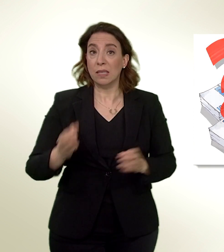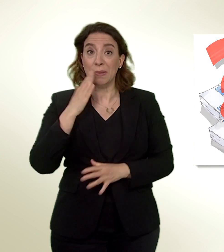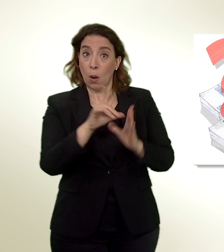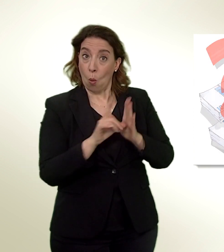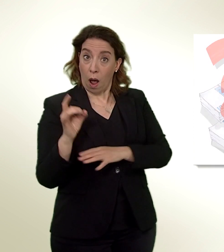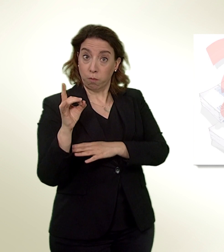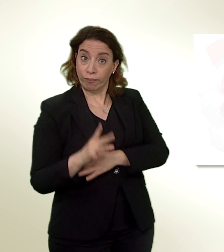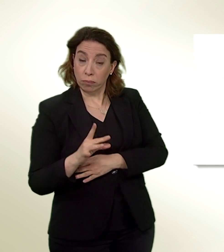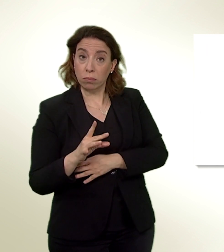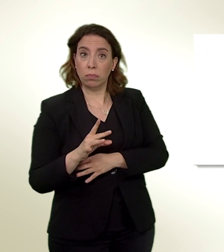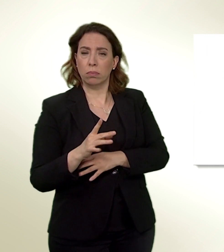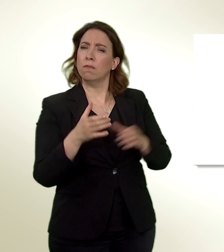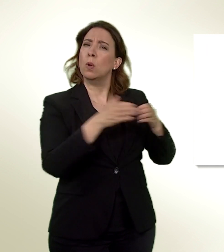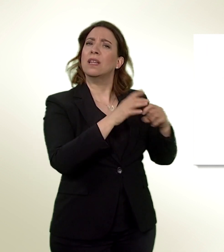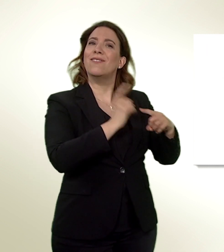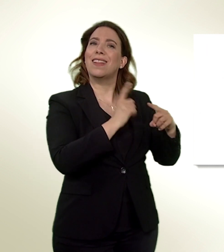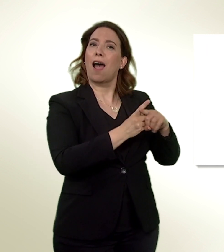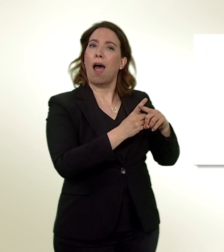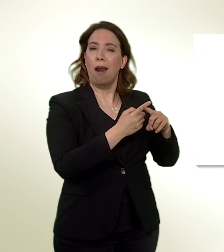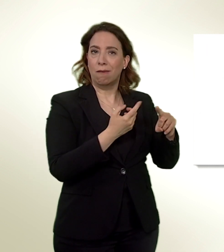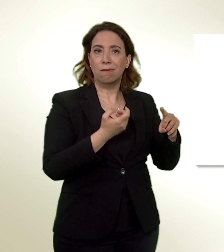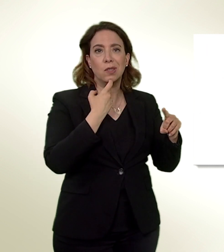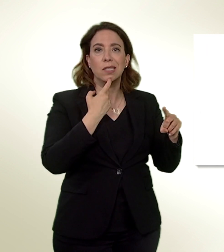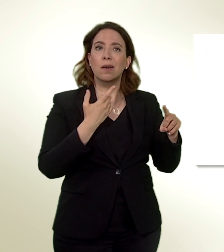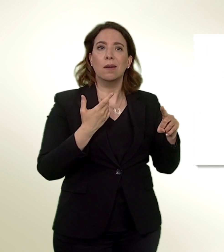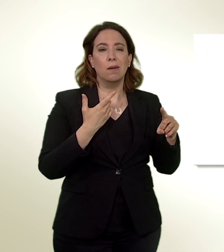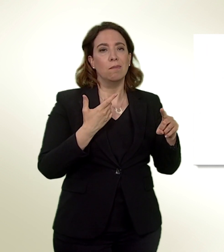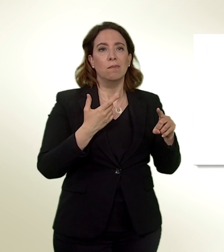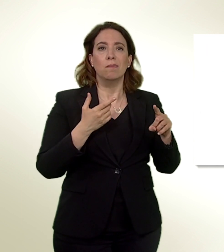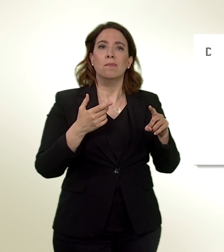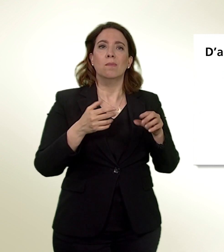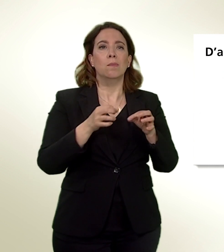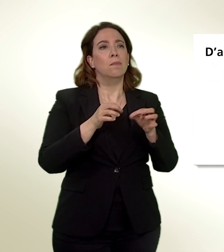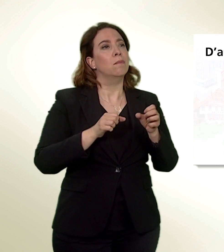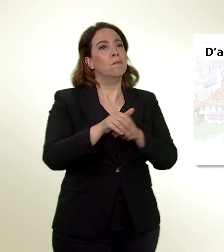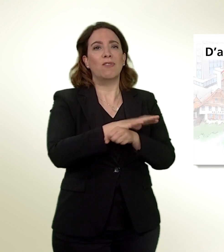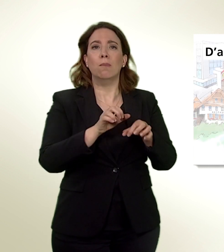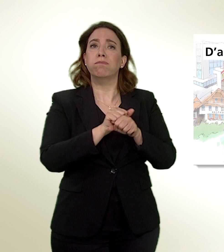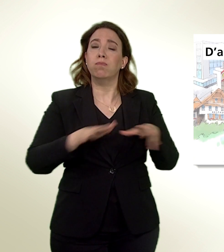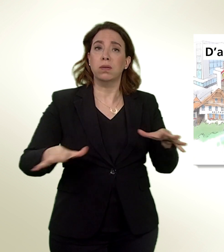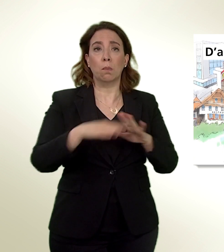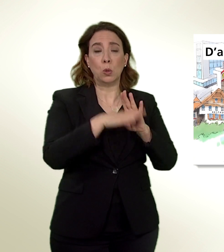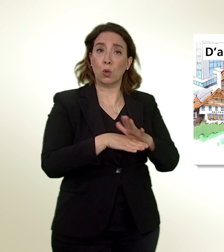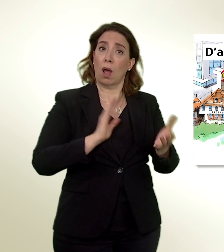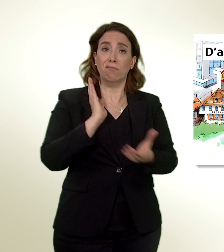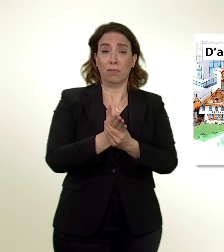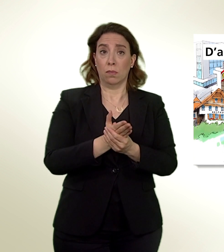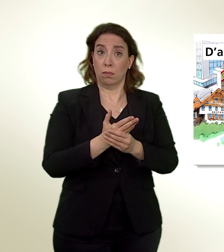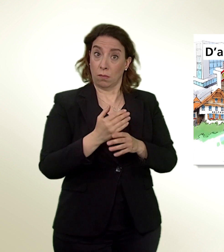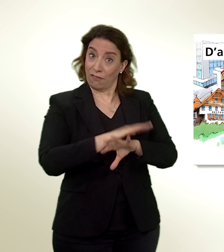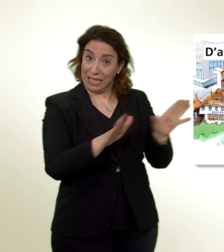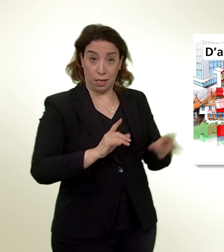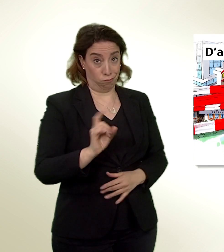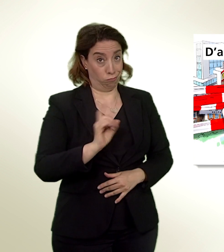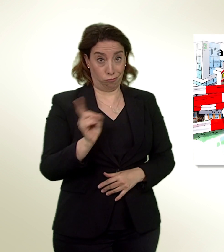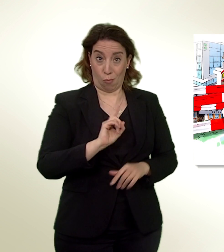ne retire pas au Conseil fédéral la possibilité de lutter contre la propagation de la pandémie en prenant des mesures fondées sur l'actuelle